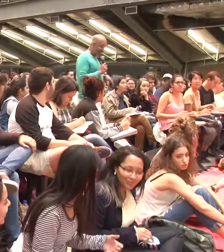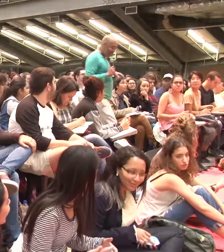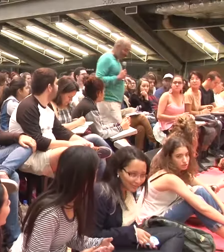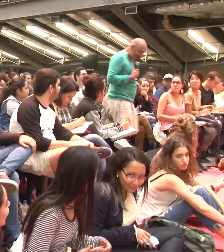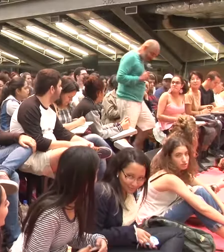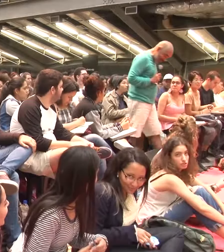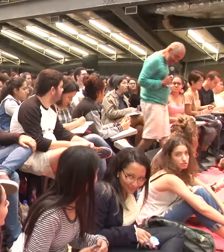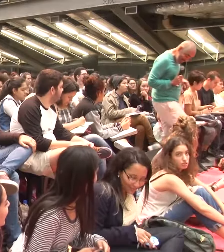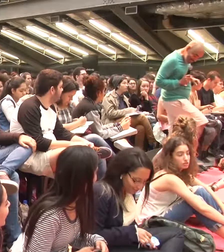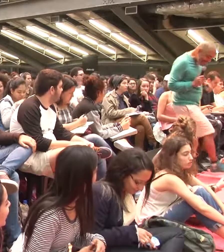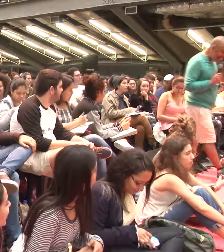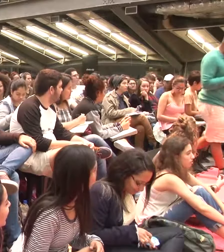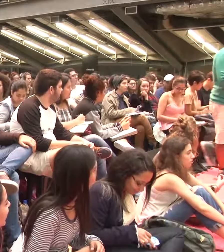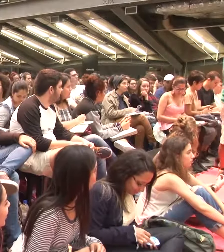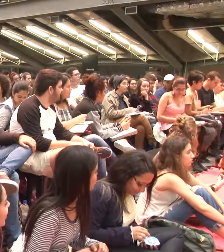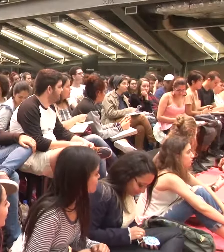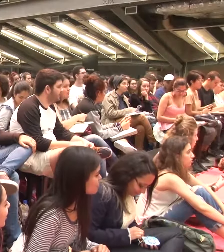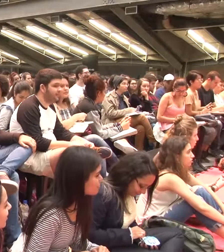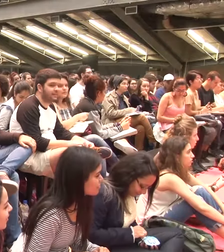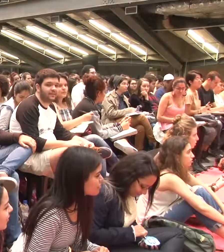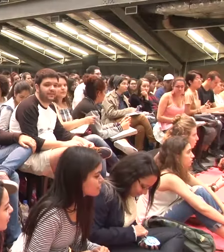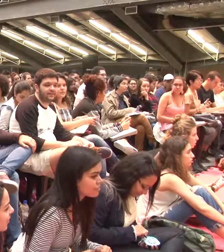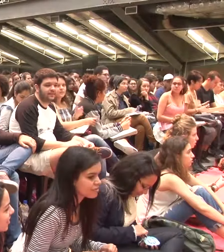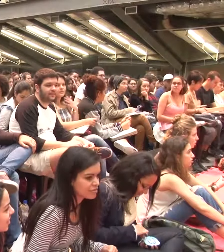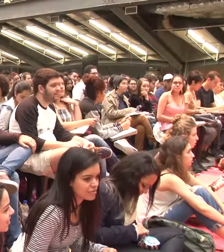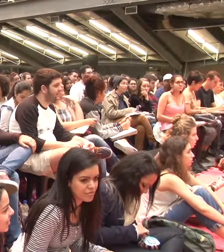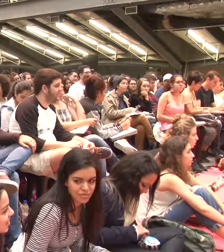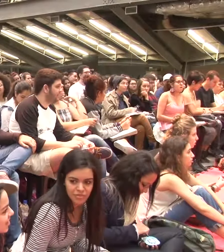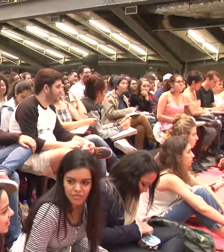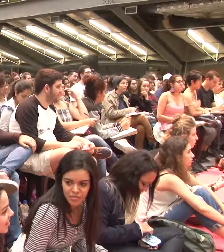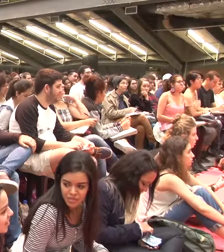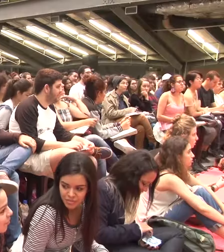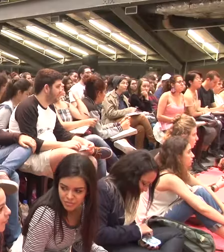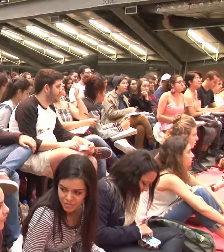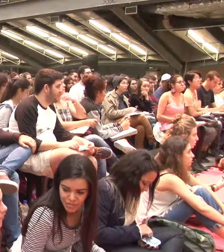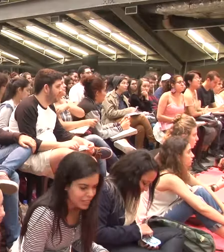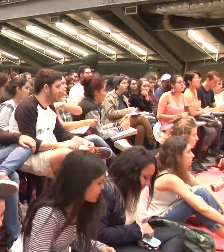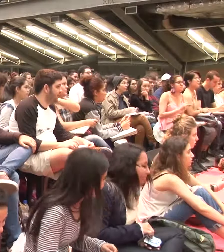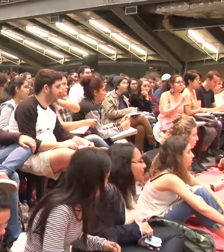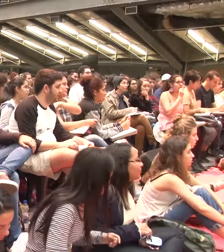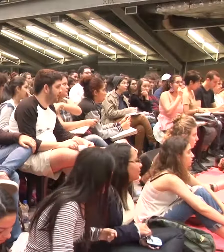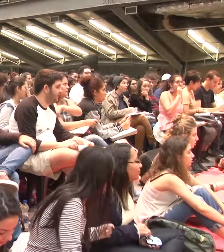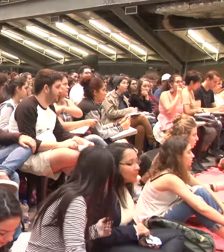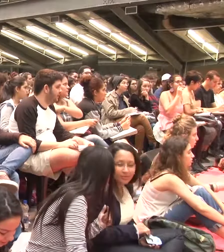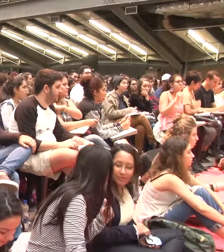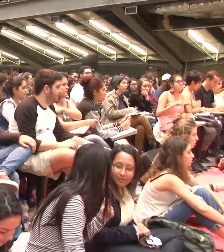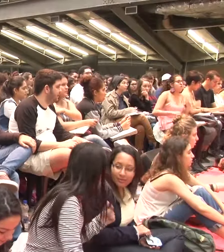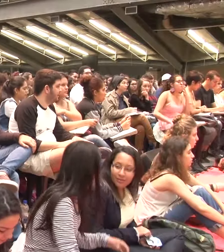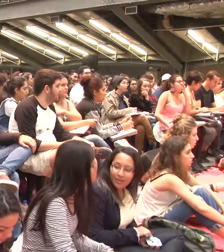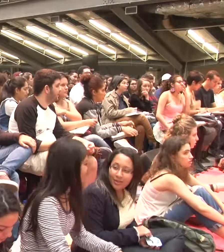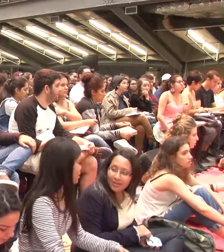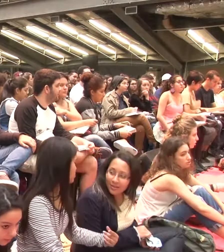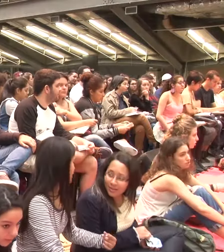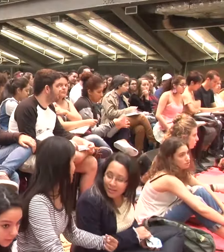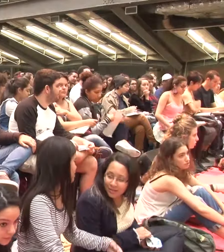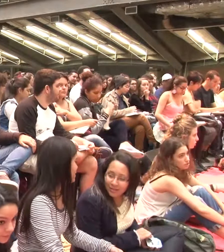Bom, se alguém arrumar uma tomada, a gente liga. Mas eu continuo ainda assim. O que eu queria enfatizar